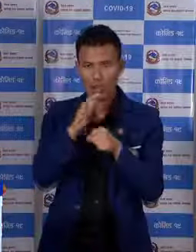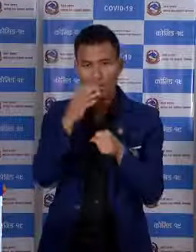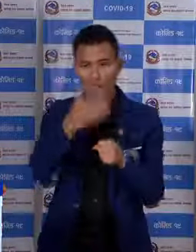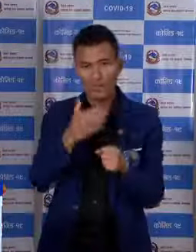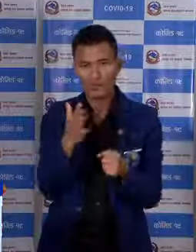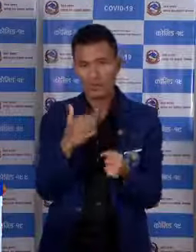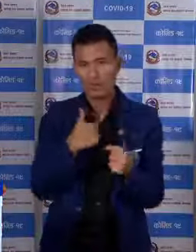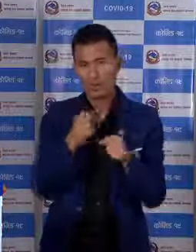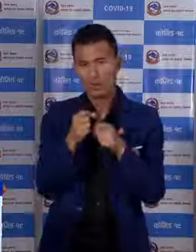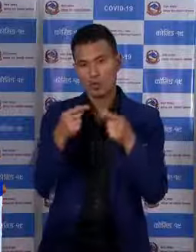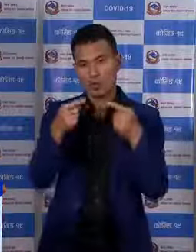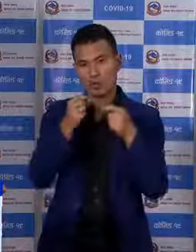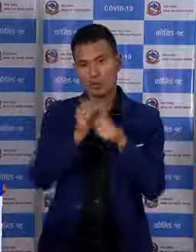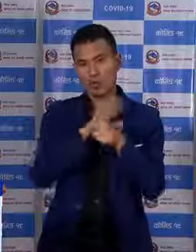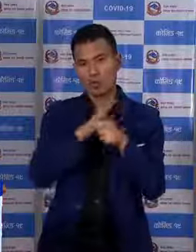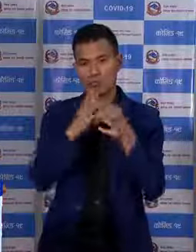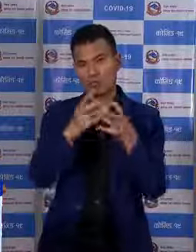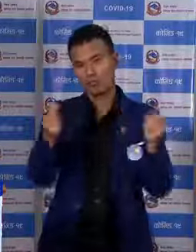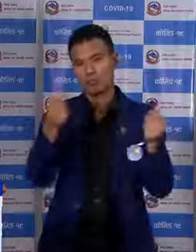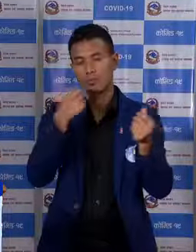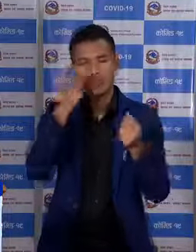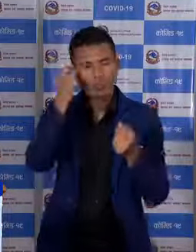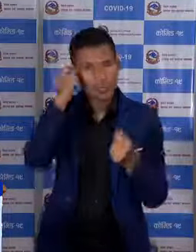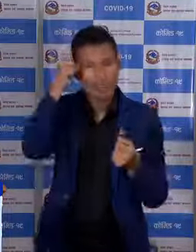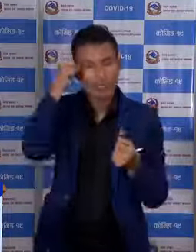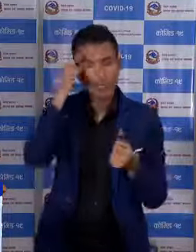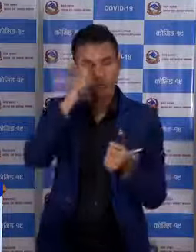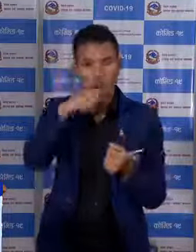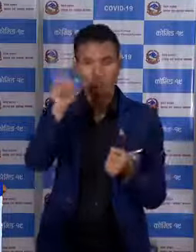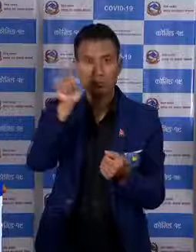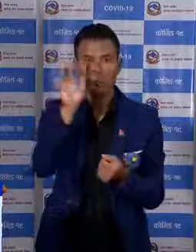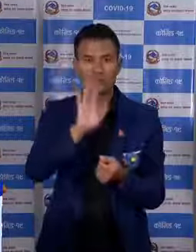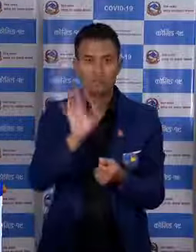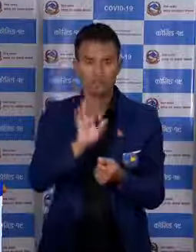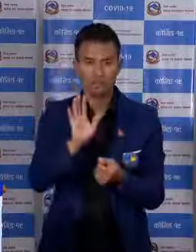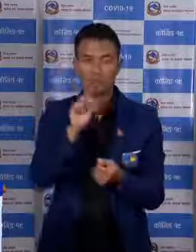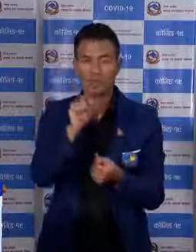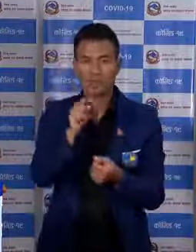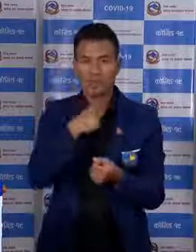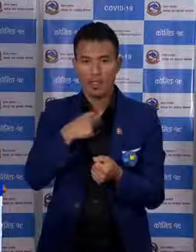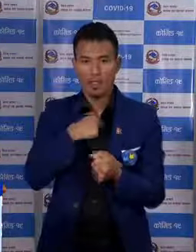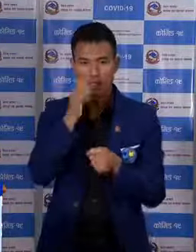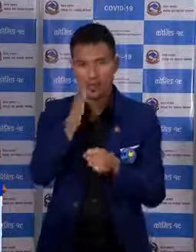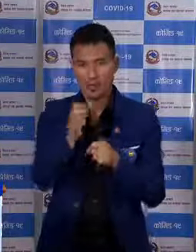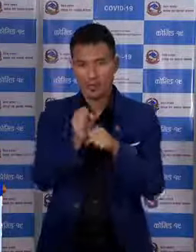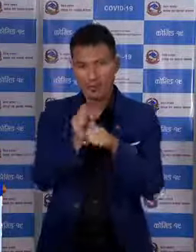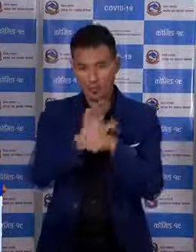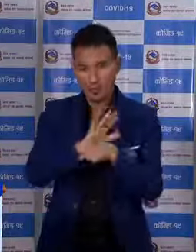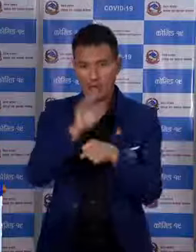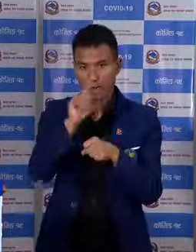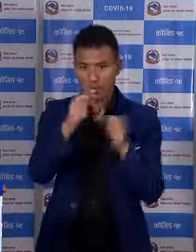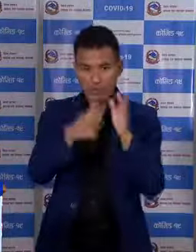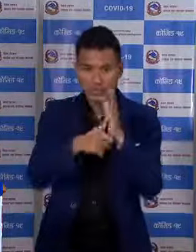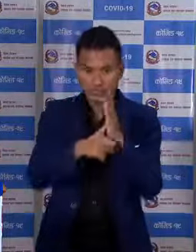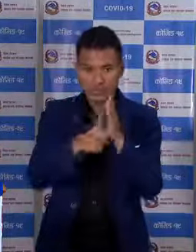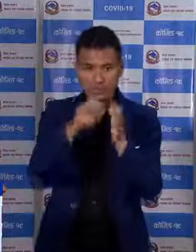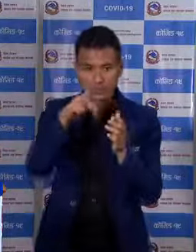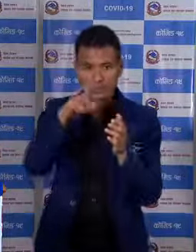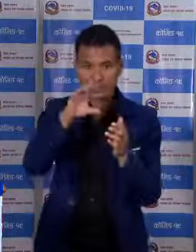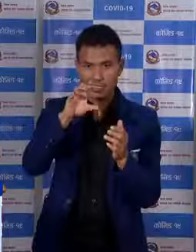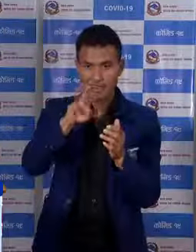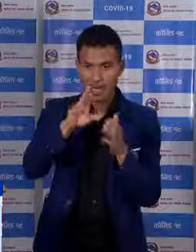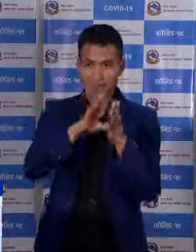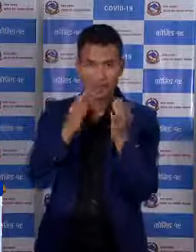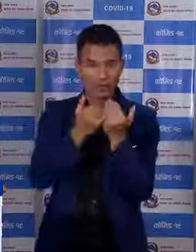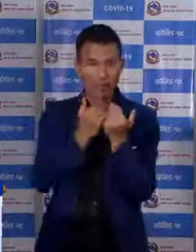देई ना मुझत चाही बाता मुक्त रहे छु वन्ने भूजाई त्यो सही होई ना आमिले यो कोरोना को टेस्ट चाहि PCR विदी